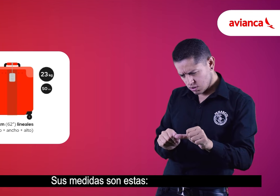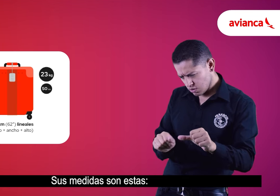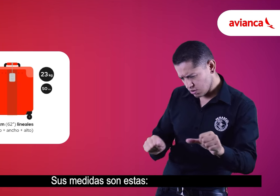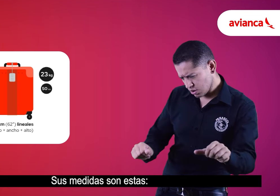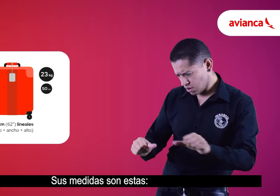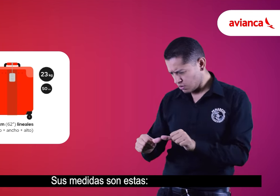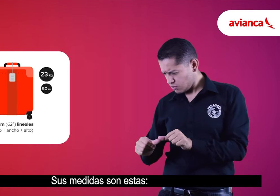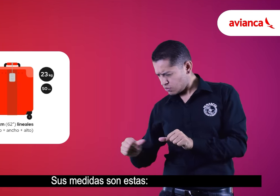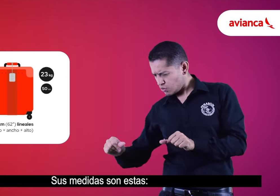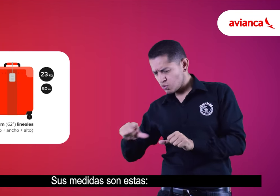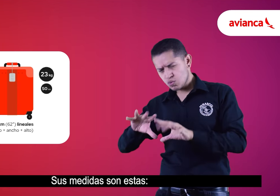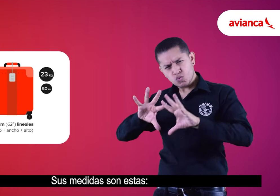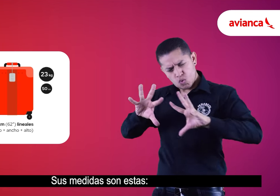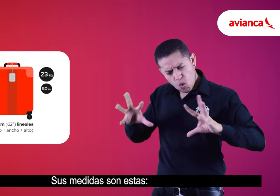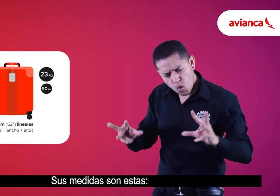Sus medidas son estas.